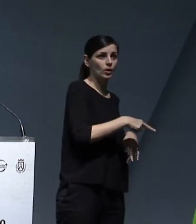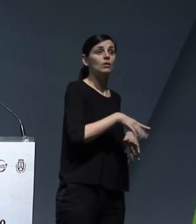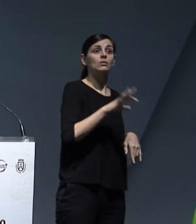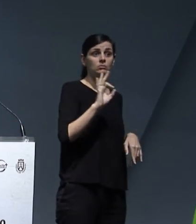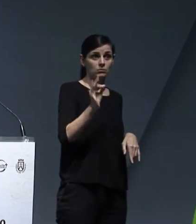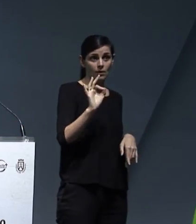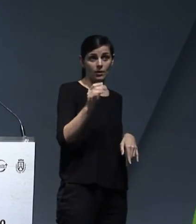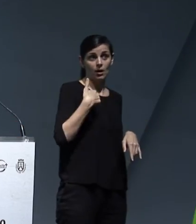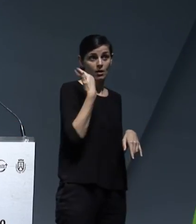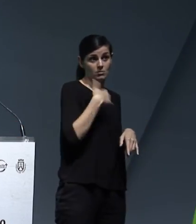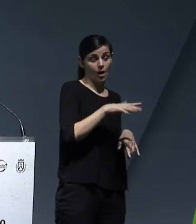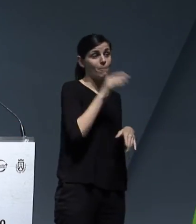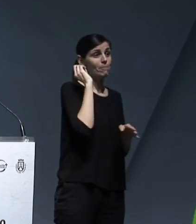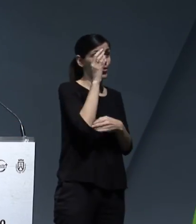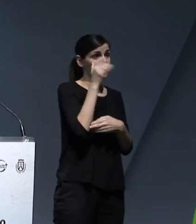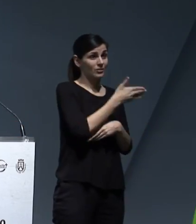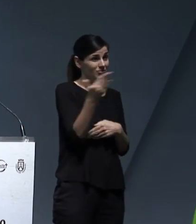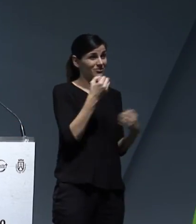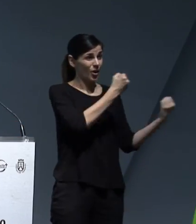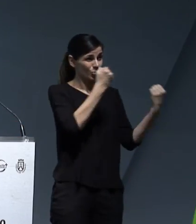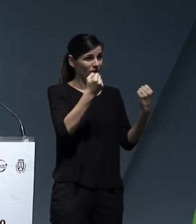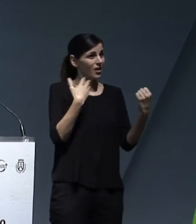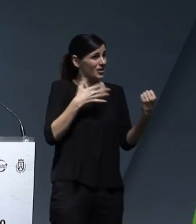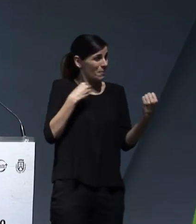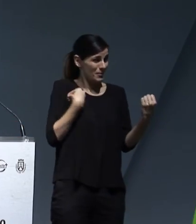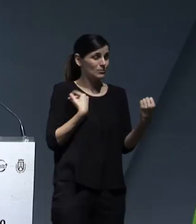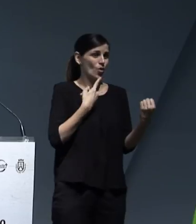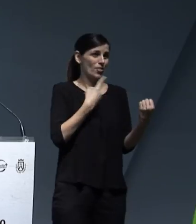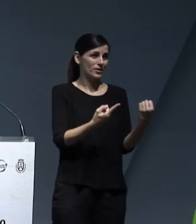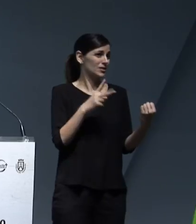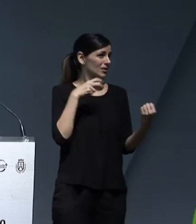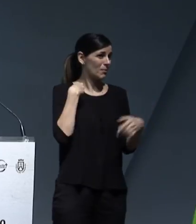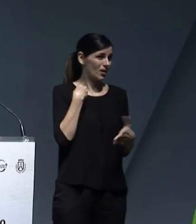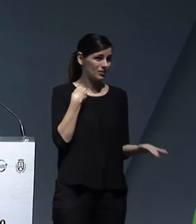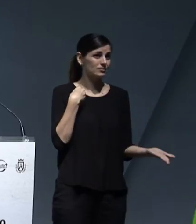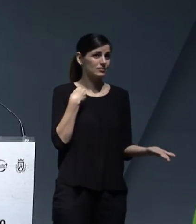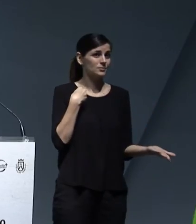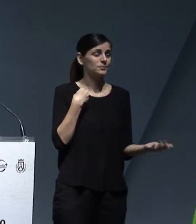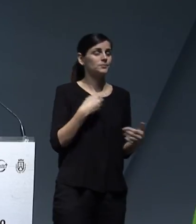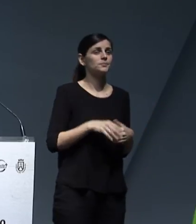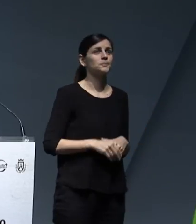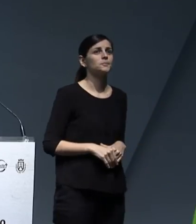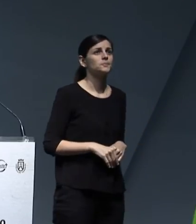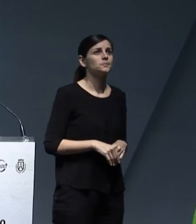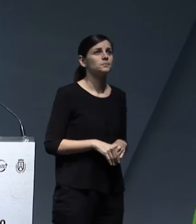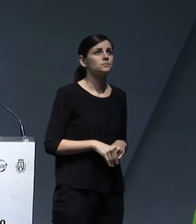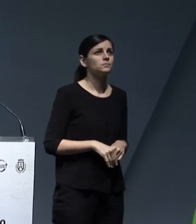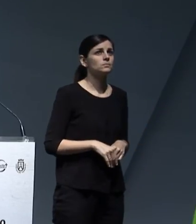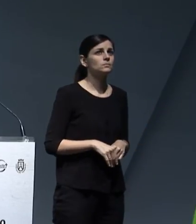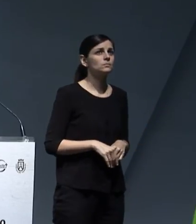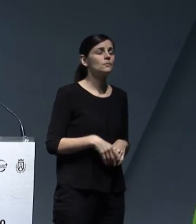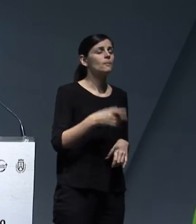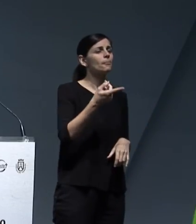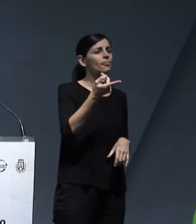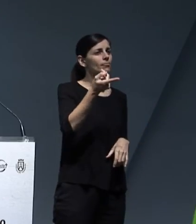expresado por los intervinientes, las autoridades intervinientes precedentes, desde luego, a esta intervención. También